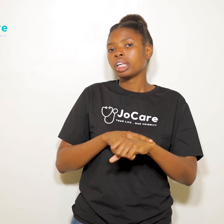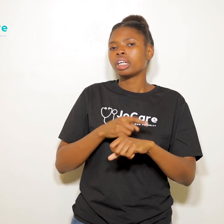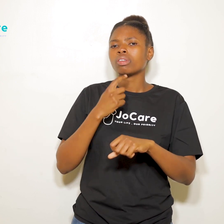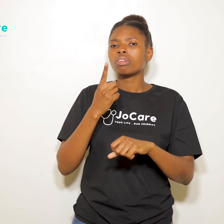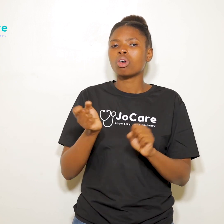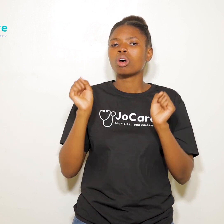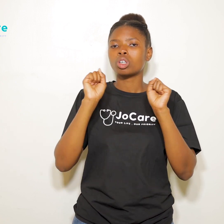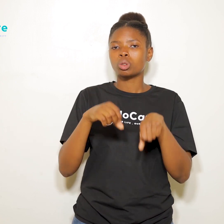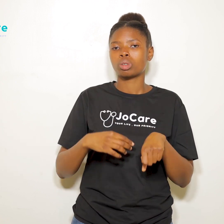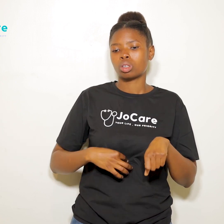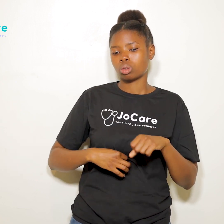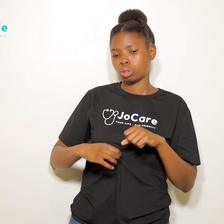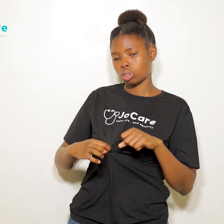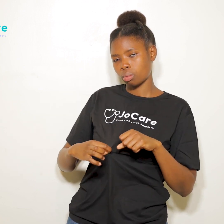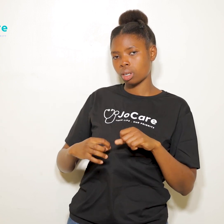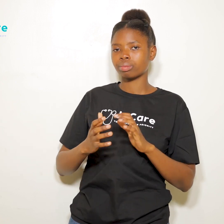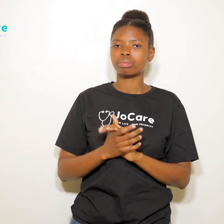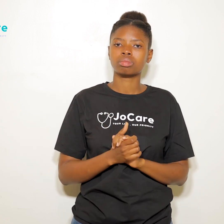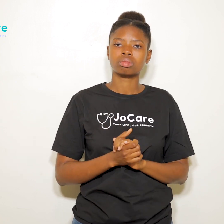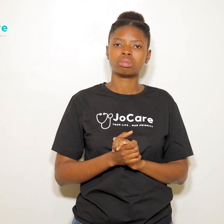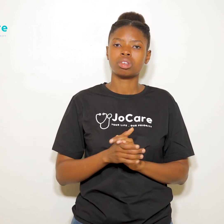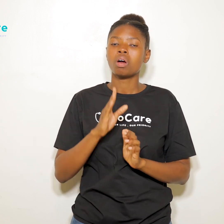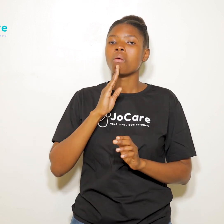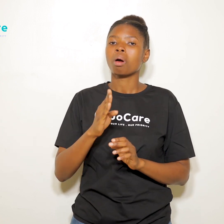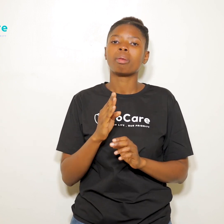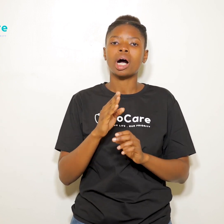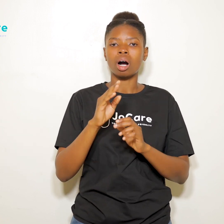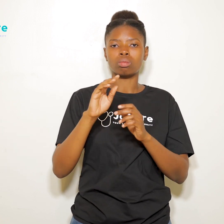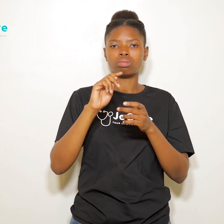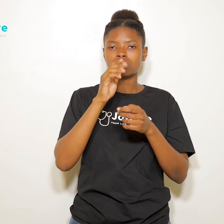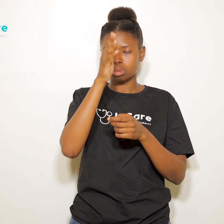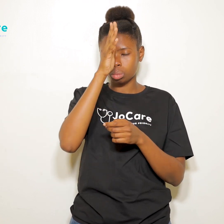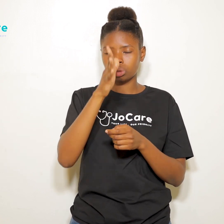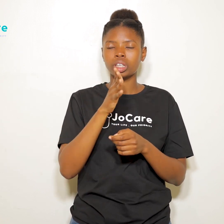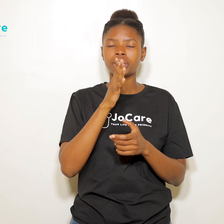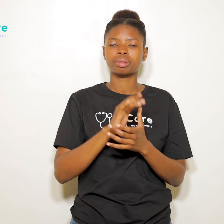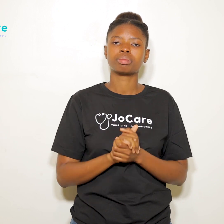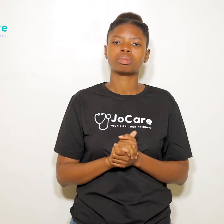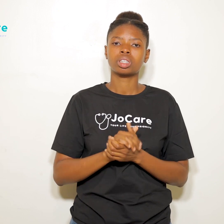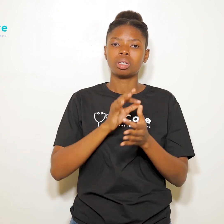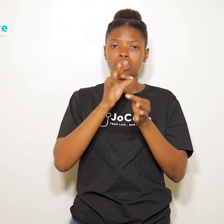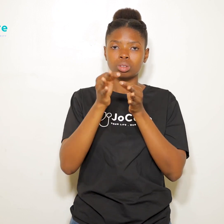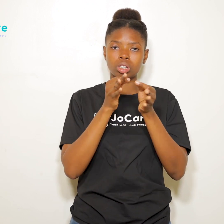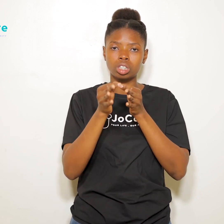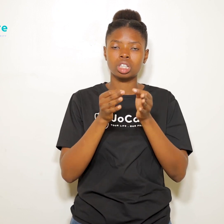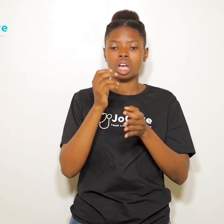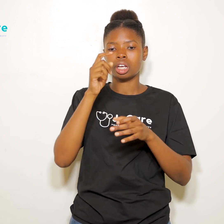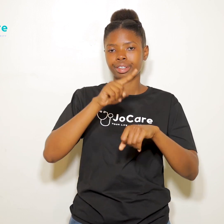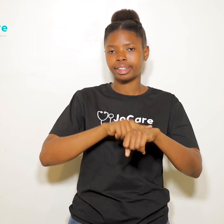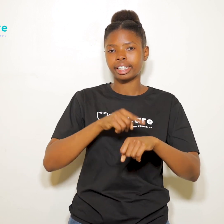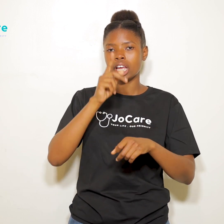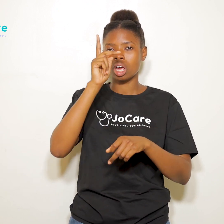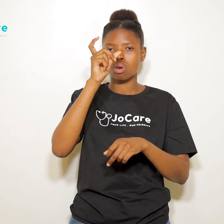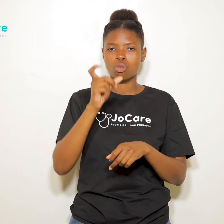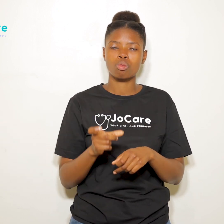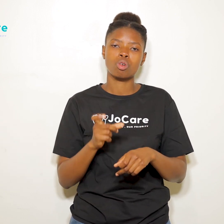noneho gusama, akaba yaba umubyeyi. Yego. Ni ukuvuga ngo igihe umuntu atangiye kugira imihango ntatangire uko